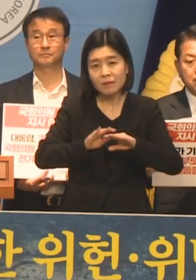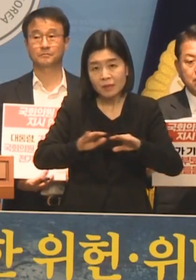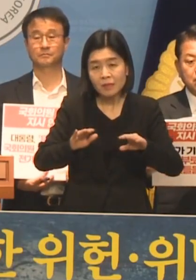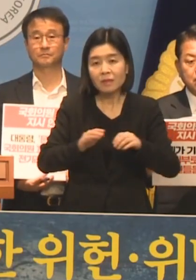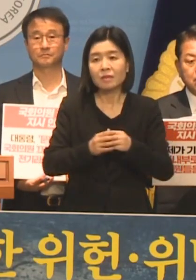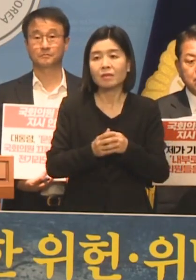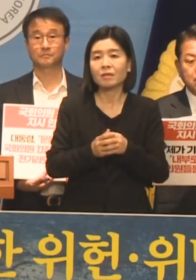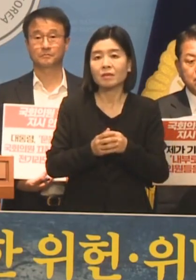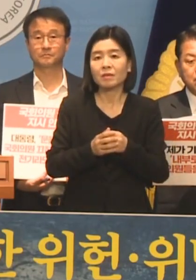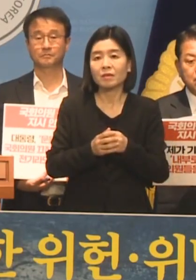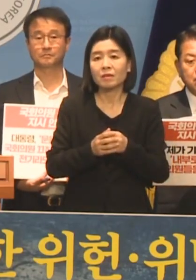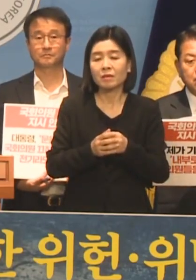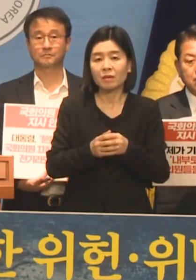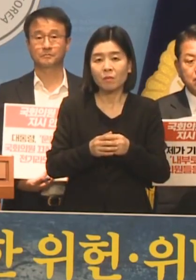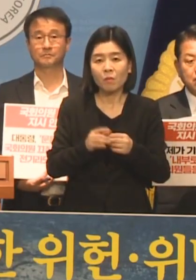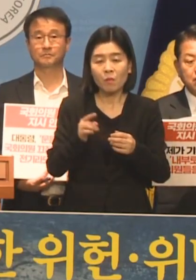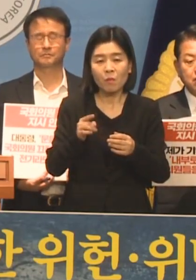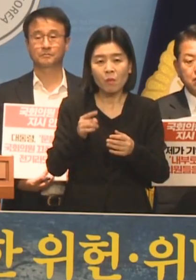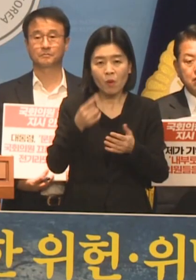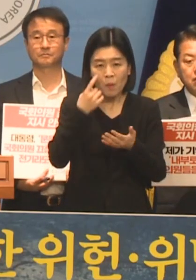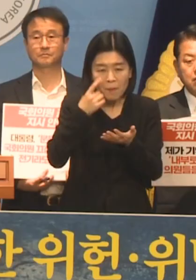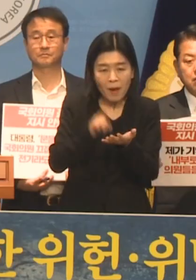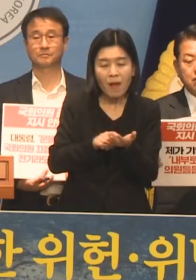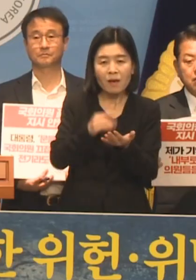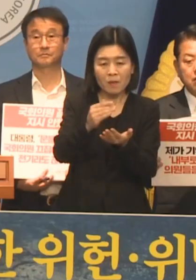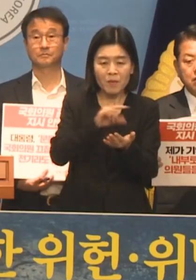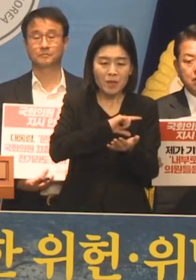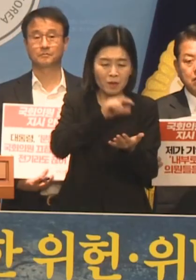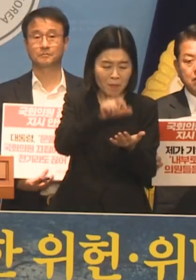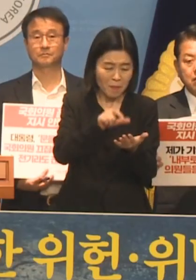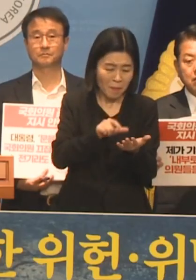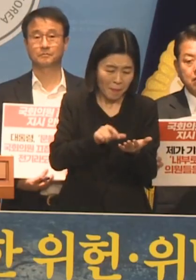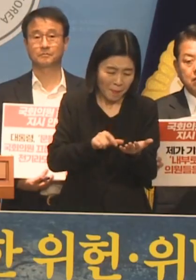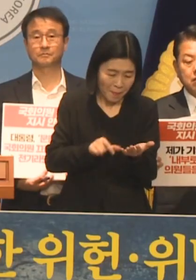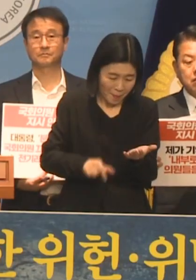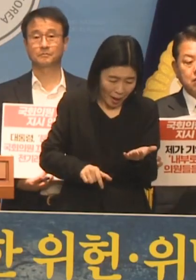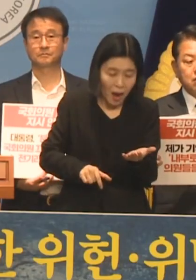수용인 명부 발견하는데 무려 50년의 세월이 걸렸습니다.